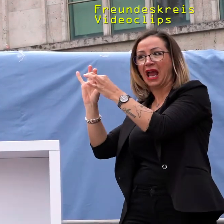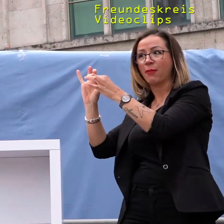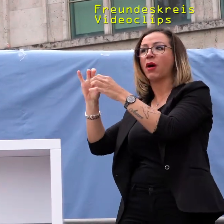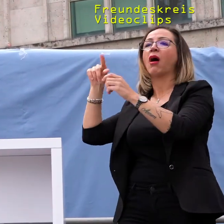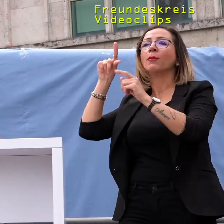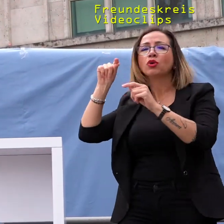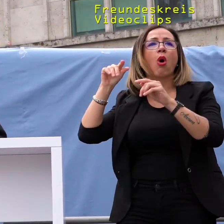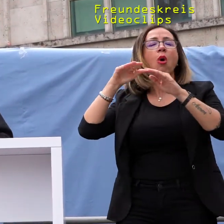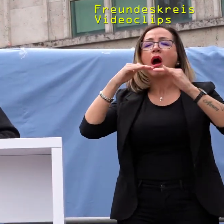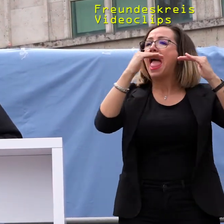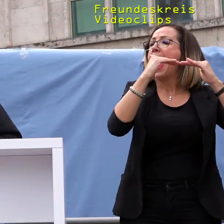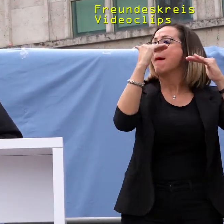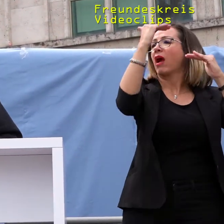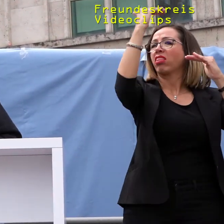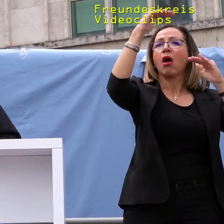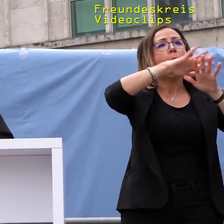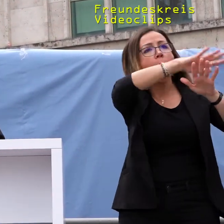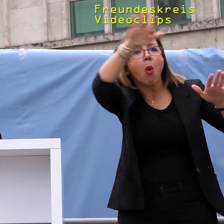jeder Ebene.